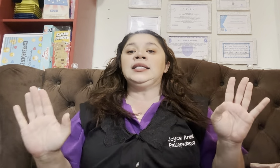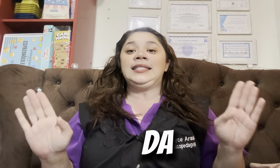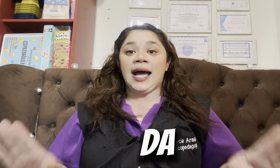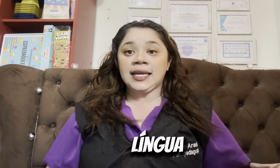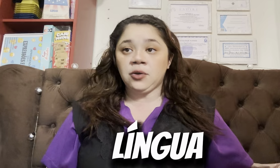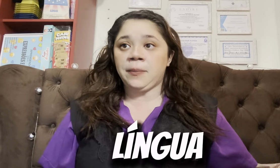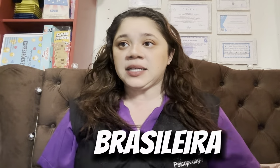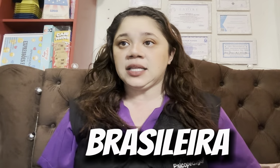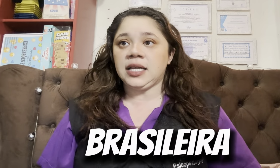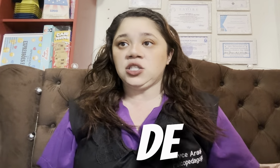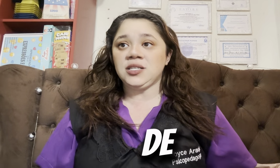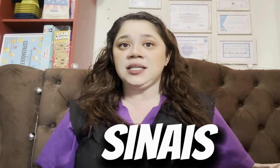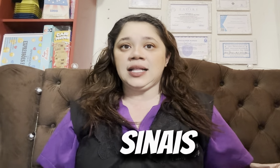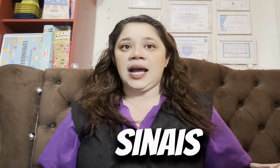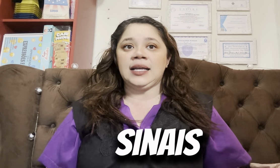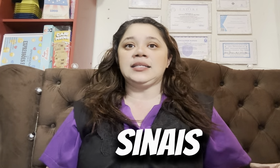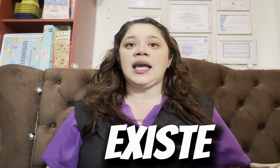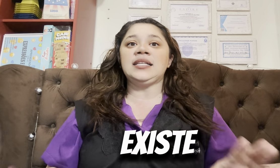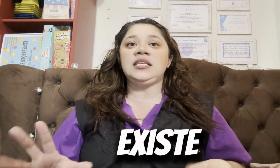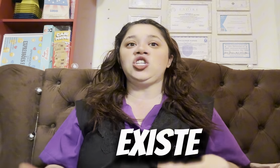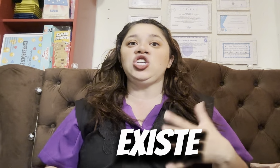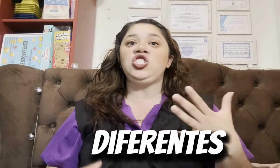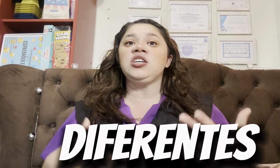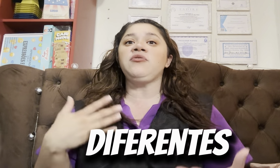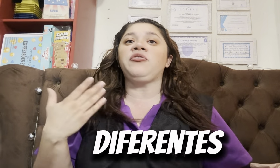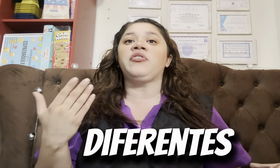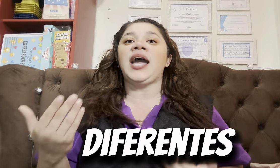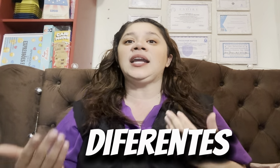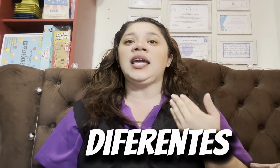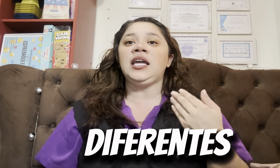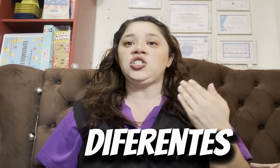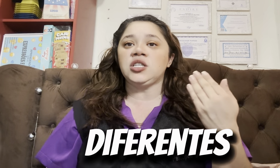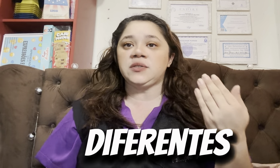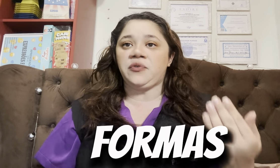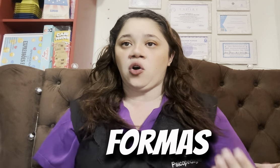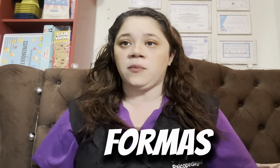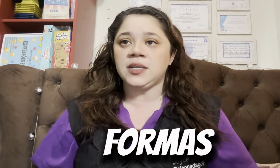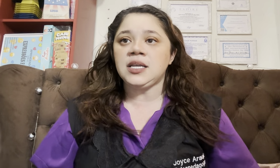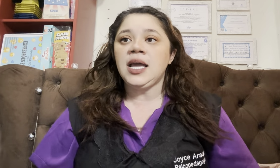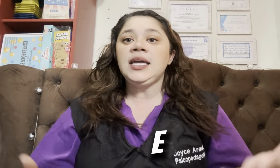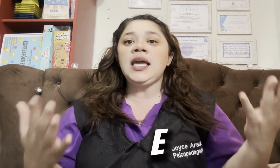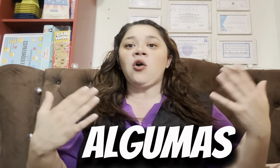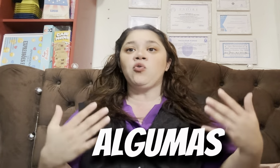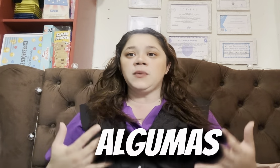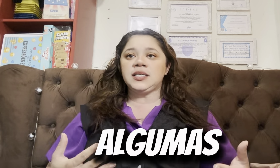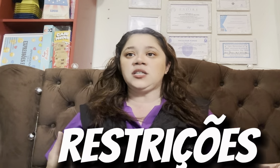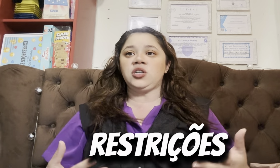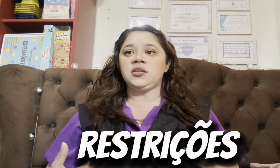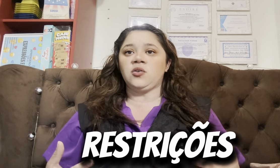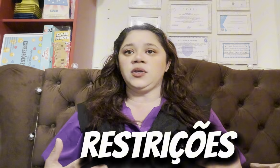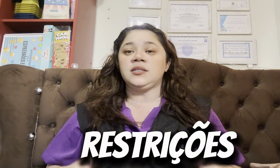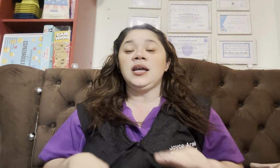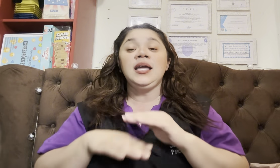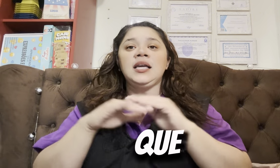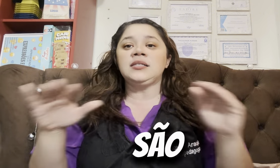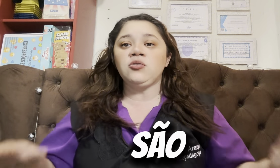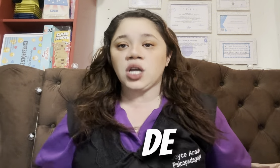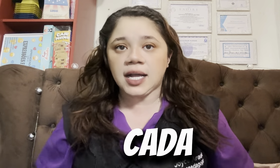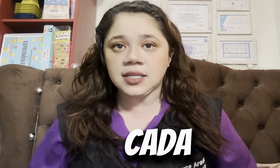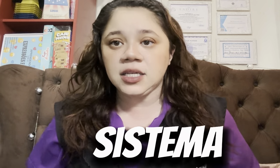da língua brasileira de sinais, existe diferentes formas e algumas restrições que são de cada